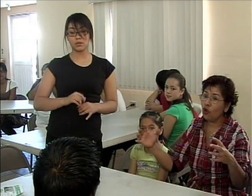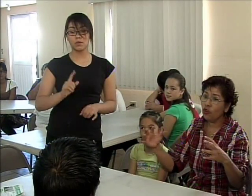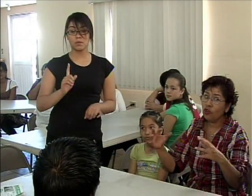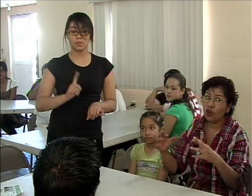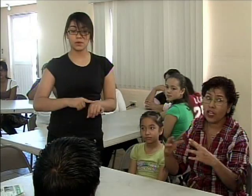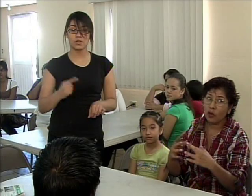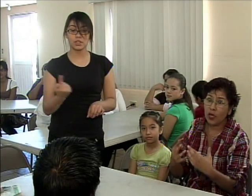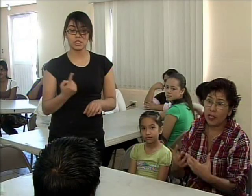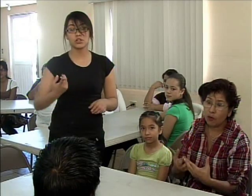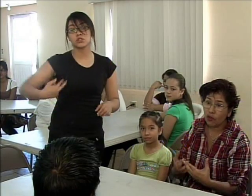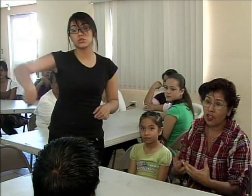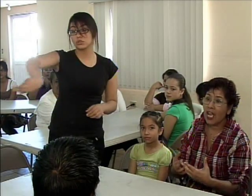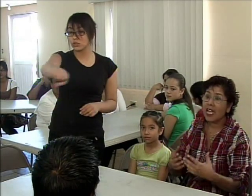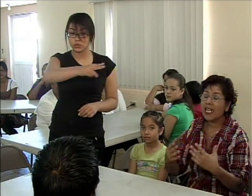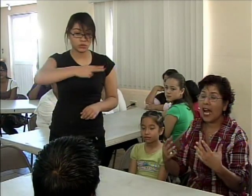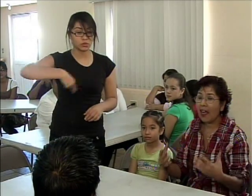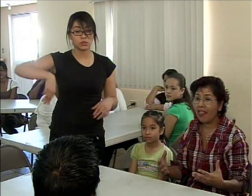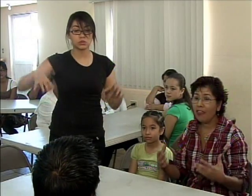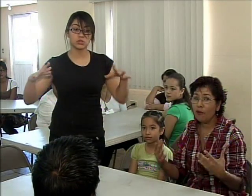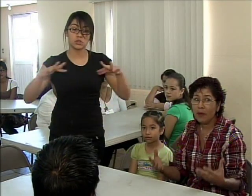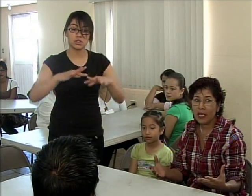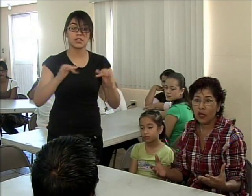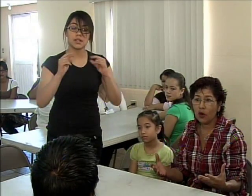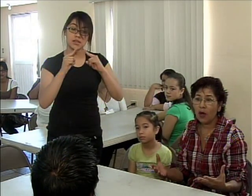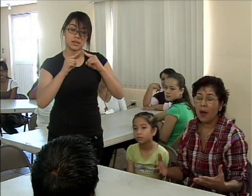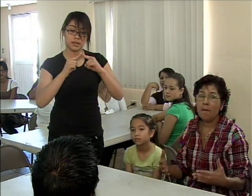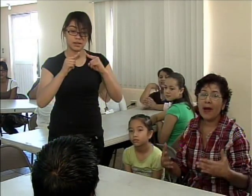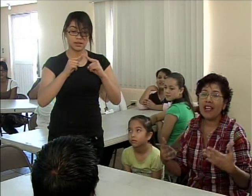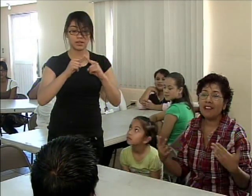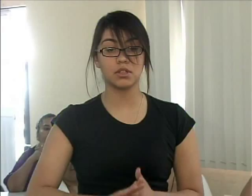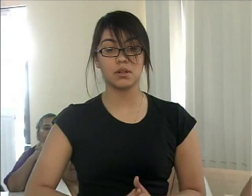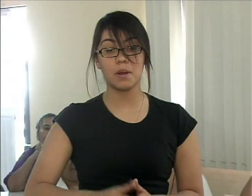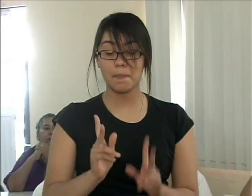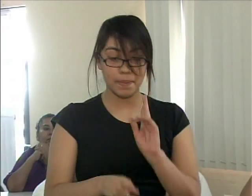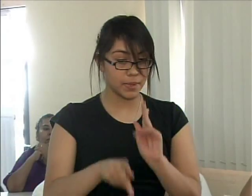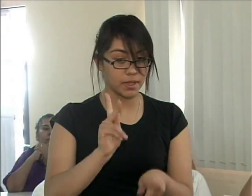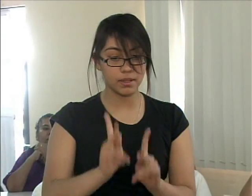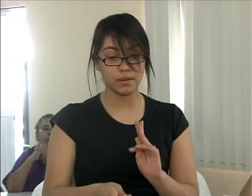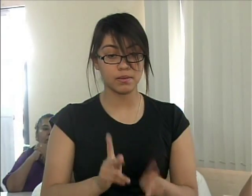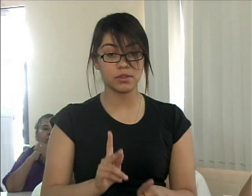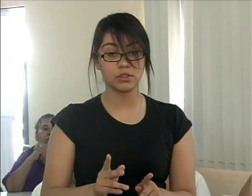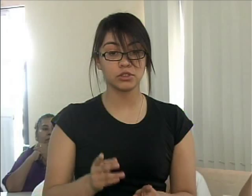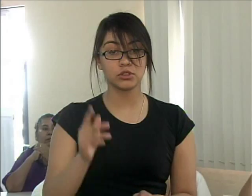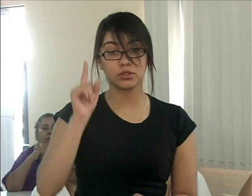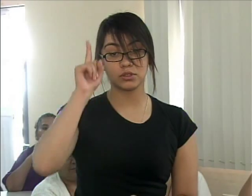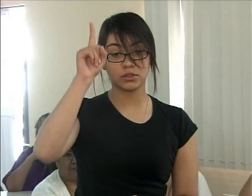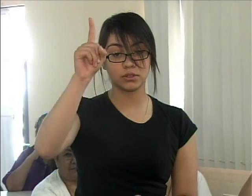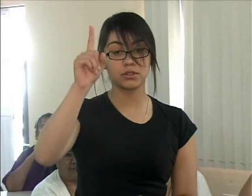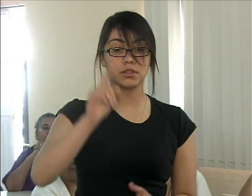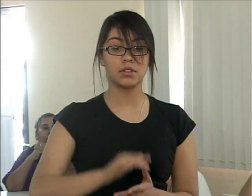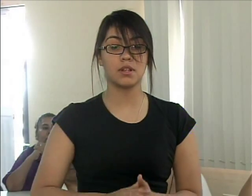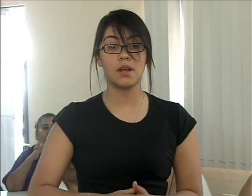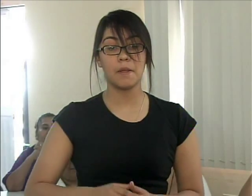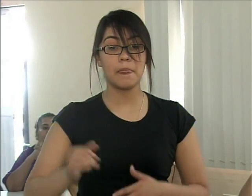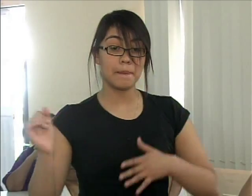discapacidad año con año aumenta. Que reciban una atención adecuada depende de la capacitación del personal indicado.